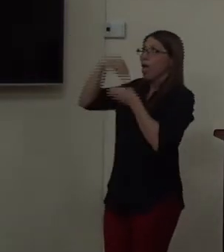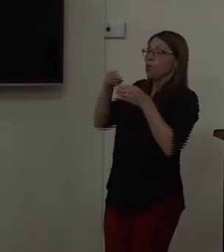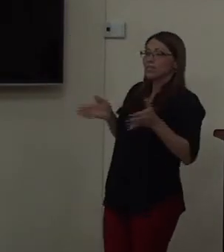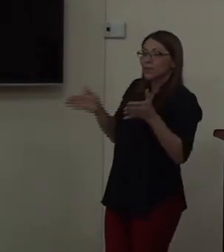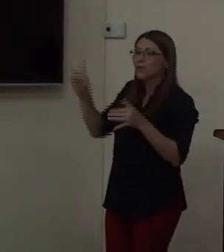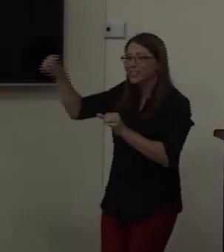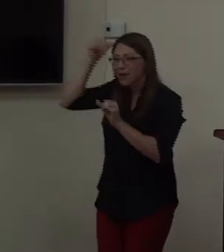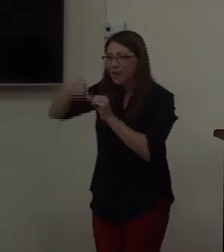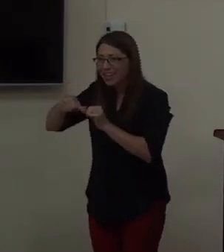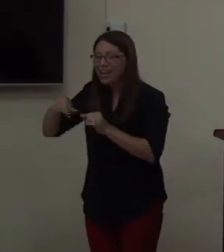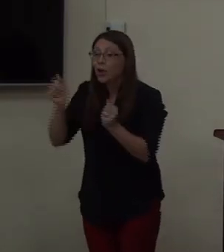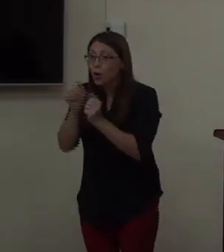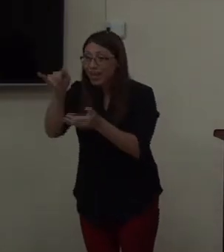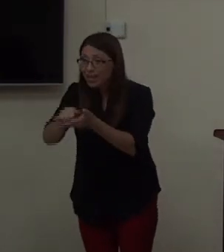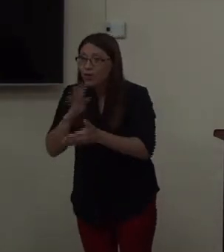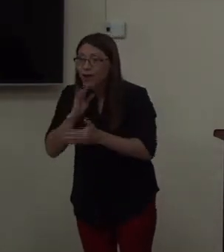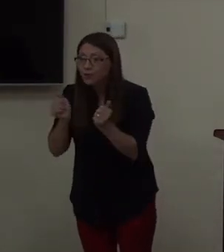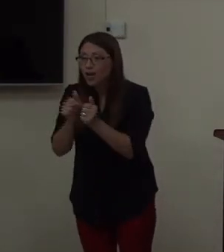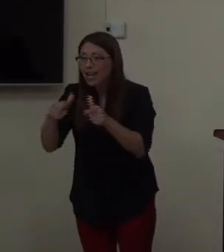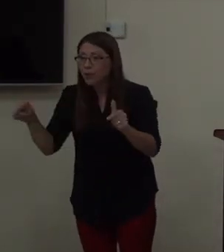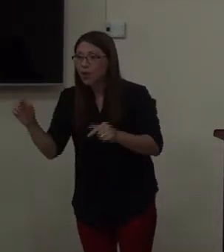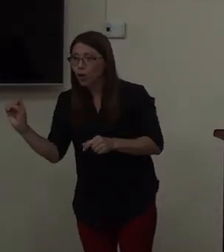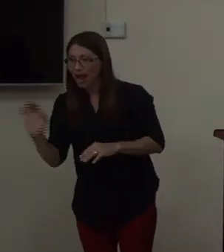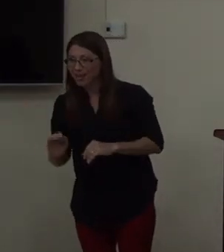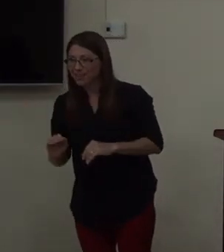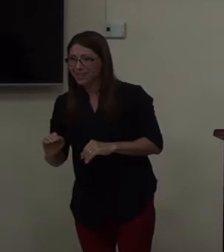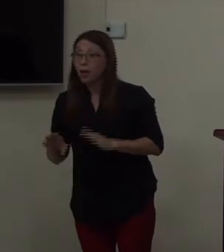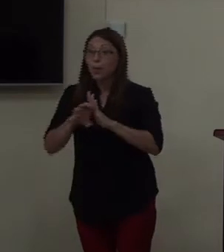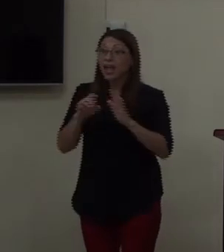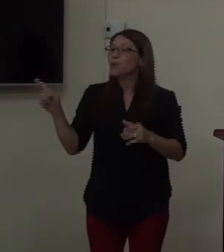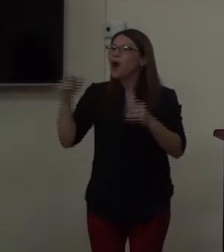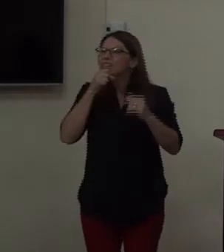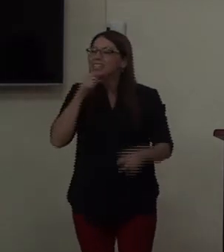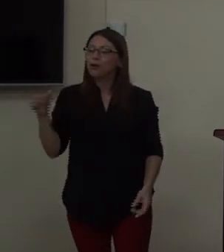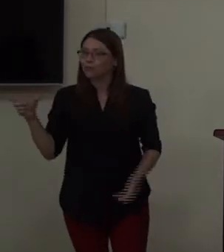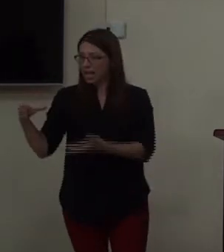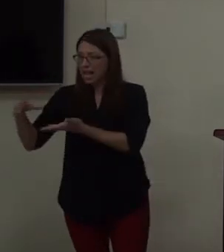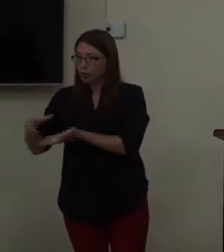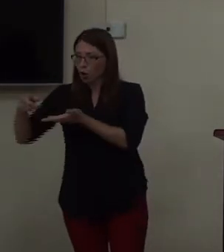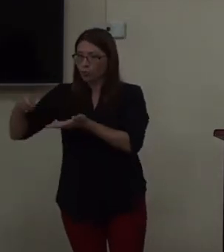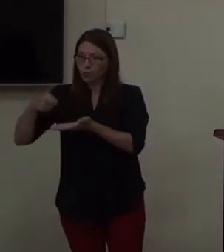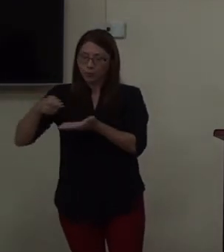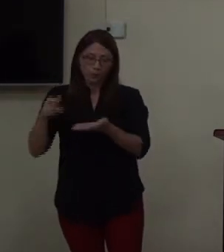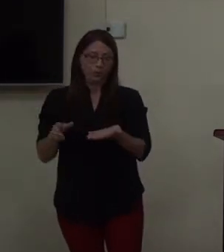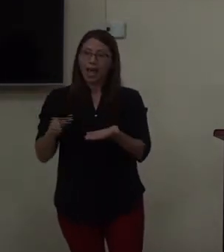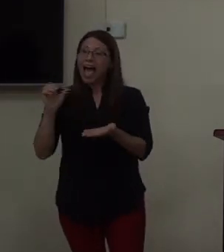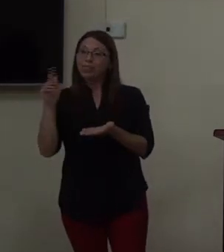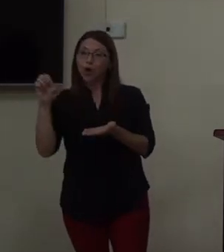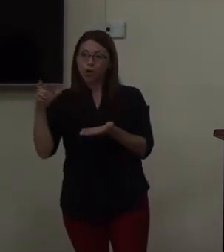del oral, muchas veces los ancianos son recordadores. Entonces, si usted va y le lleva el atol y se lo come y lo prueba, a los 10 minutos se acuerda de cómo se